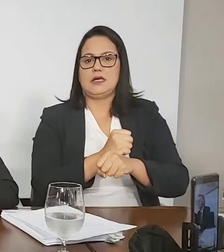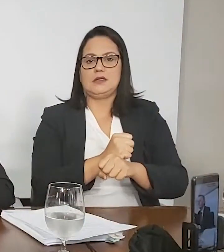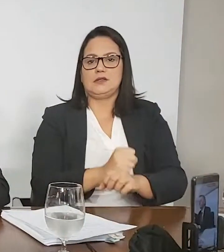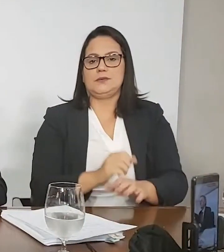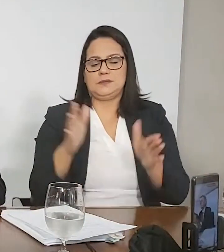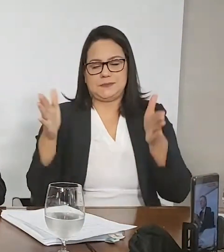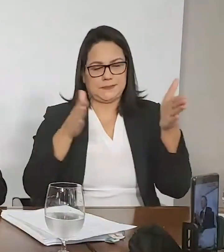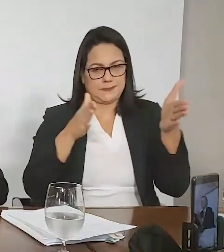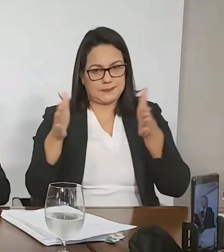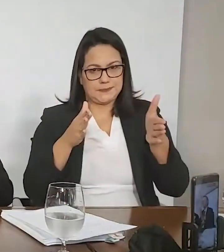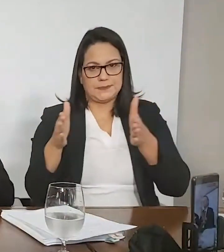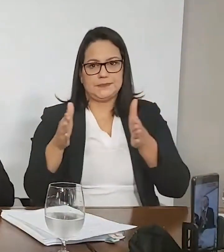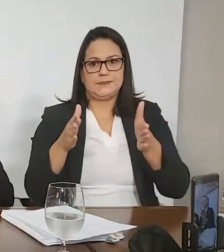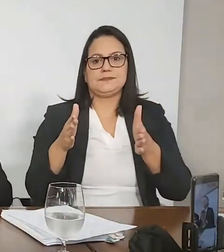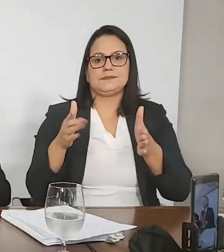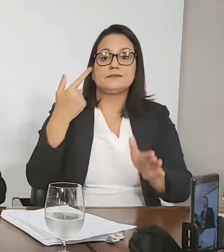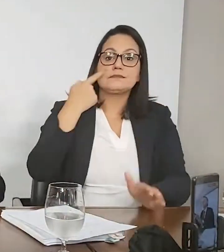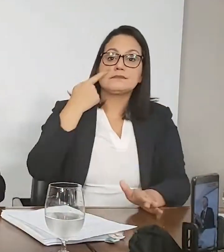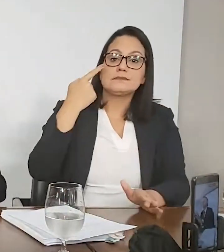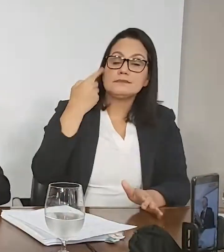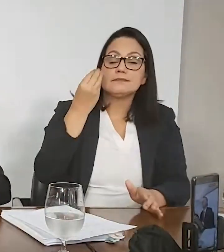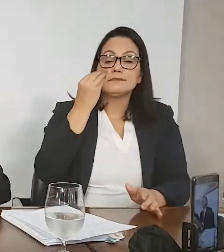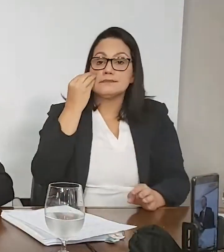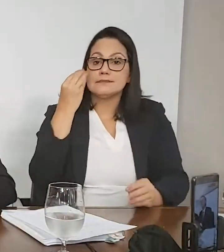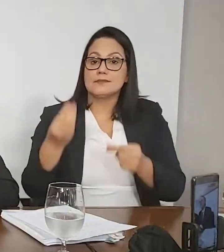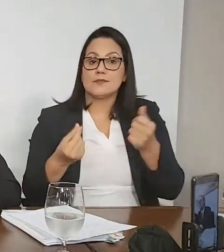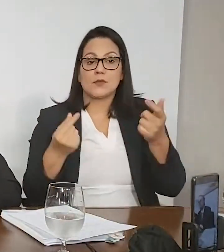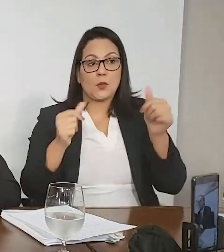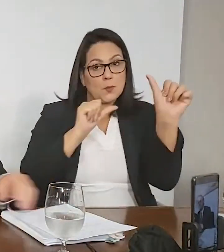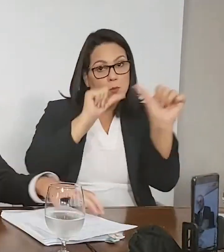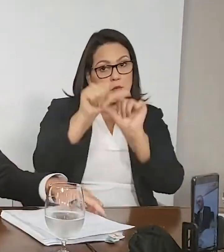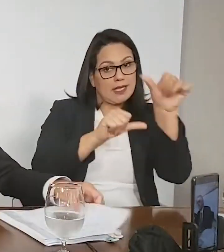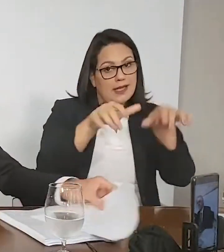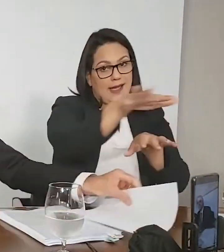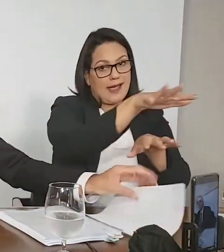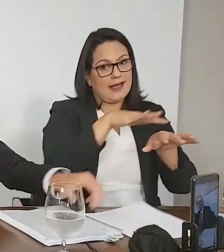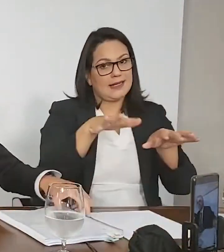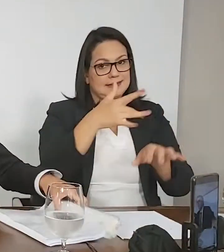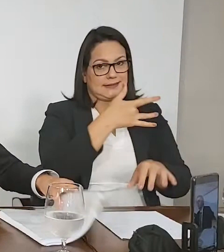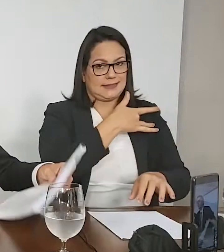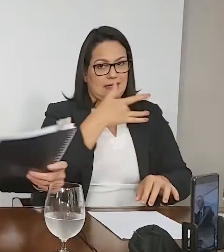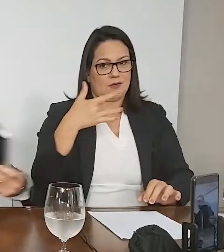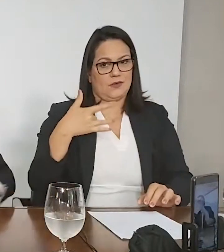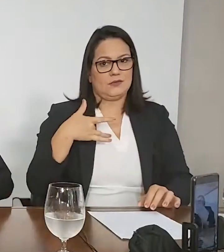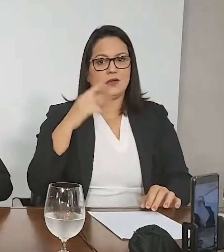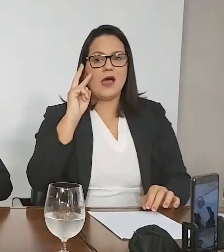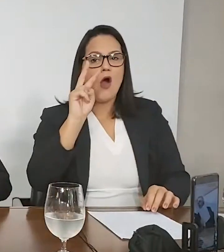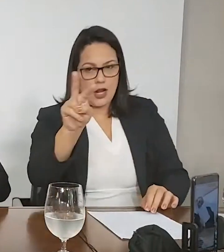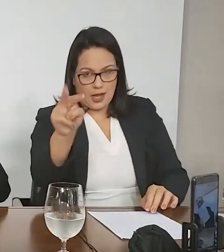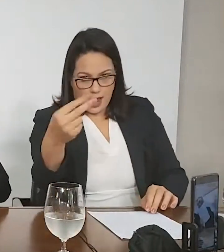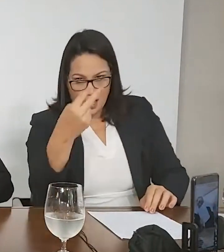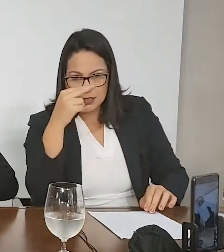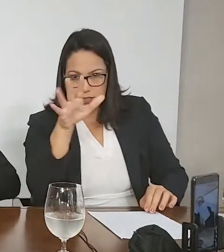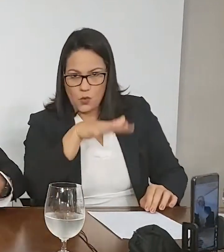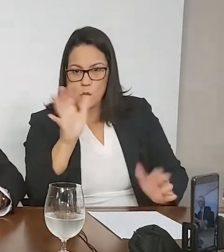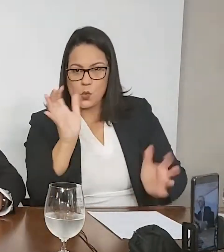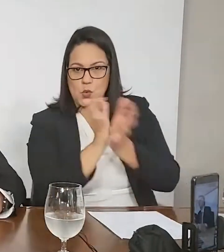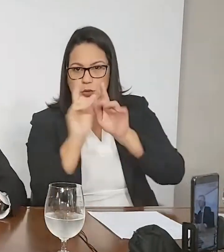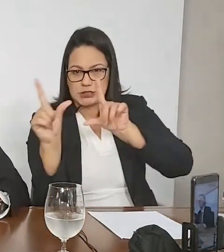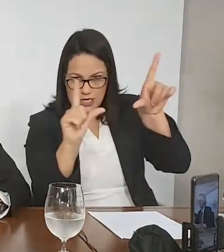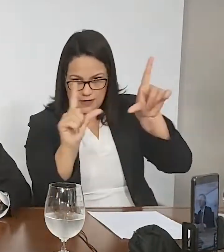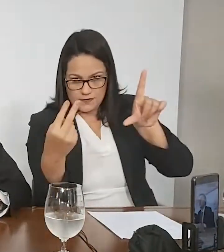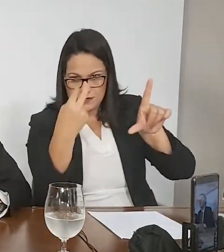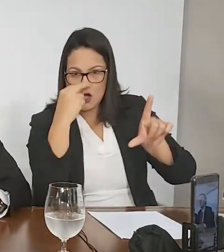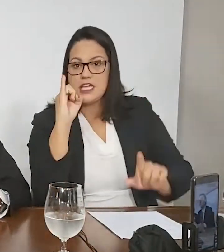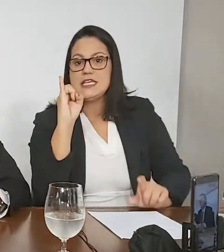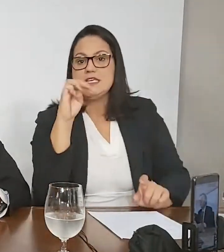momento, tentou-se fazer uma alteração na saúde. Atenção, imprensa aí, tá? Tentou-se